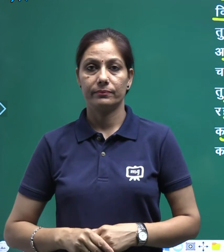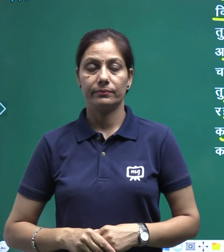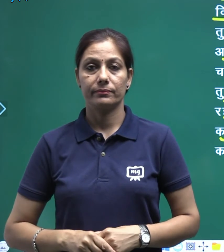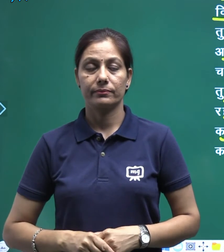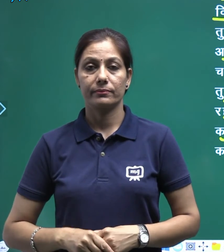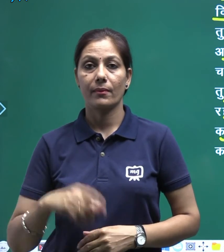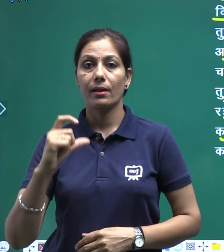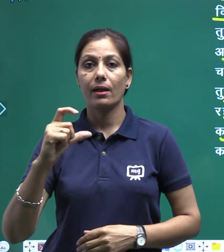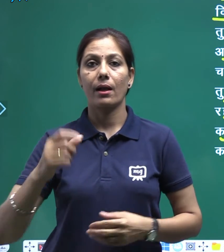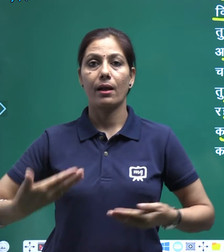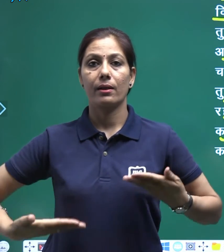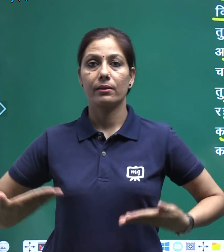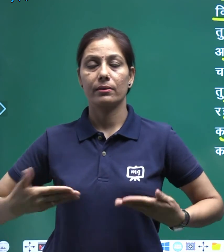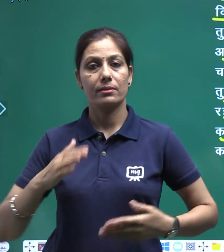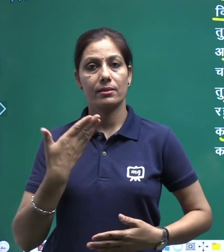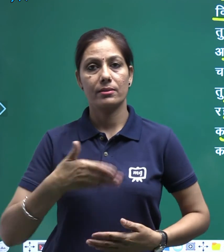कलकत्ता चला जाएगा